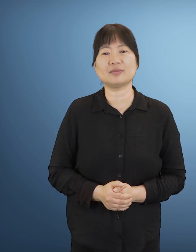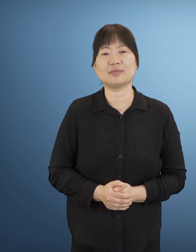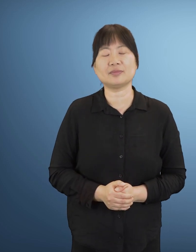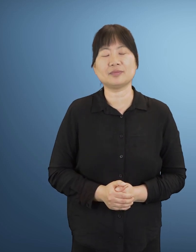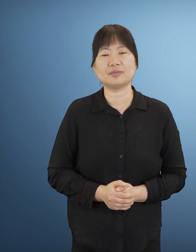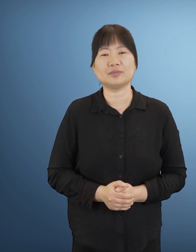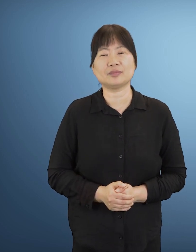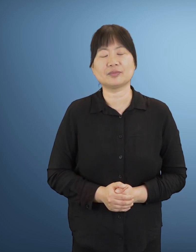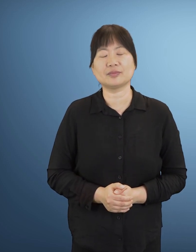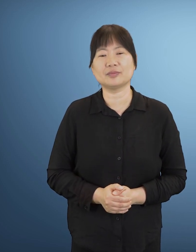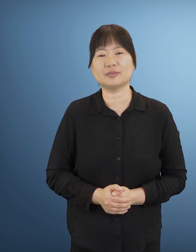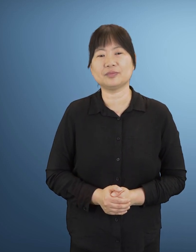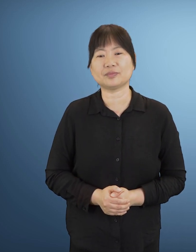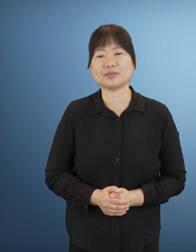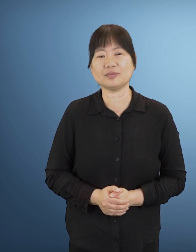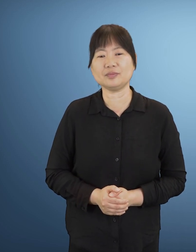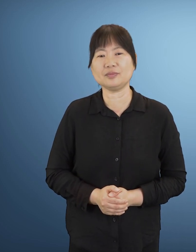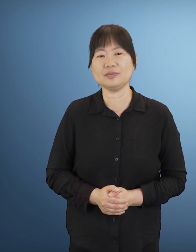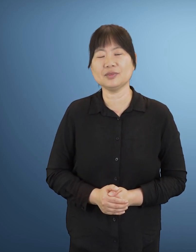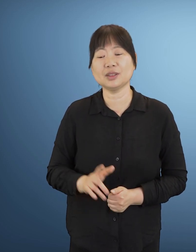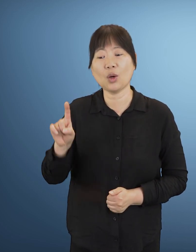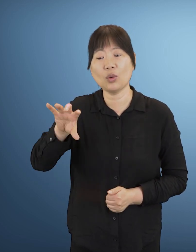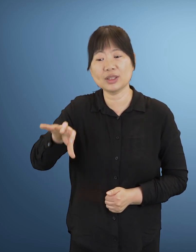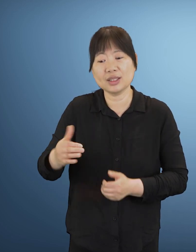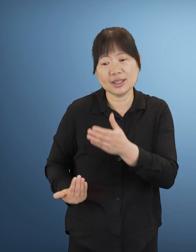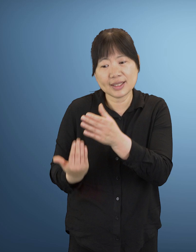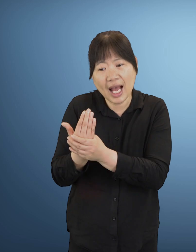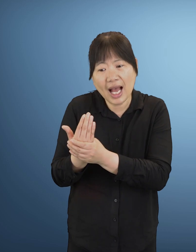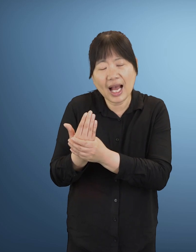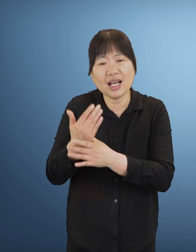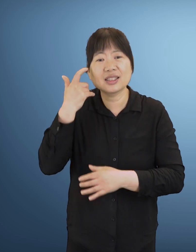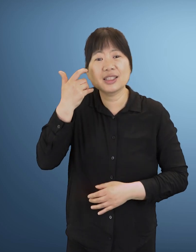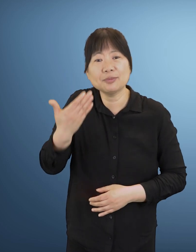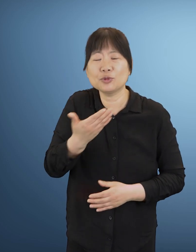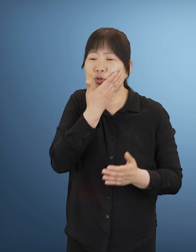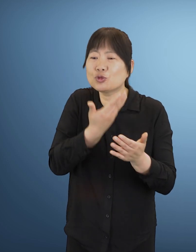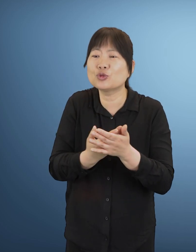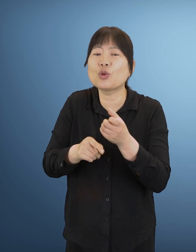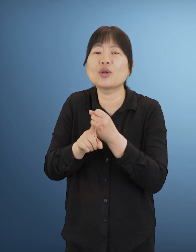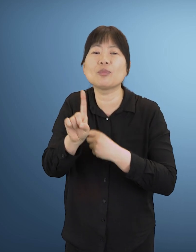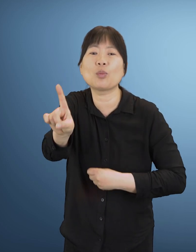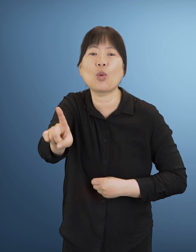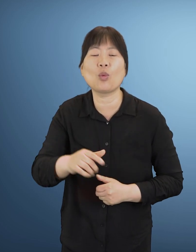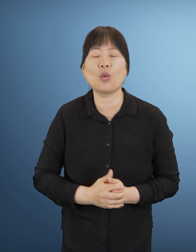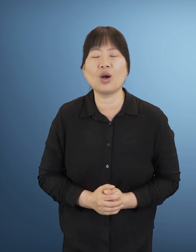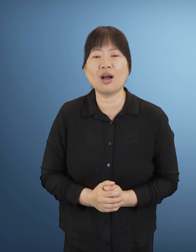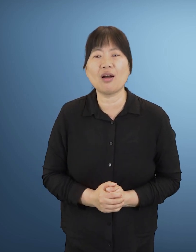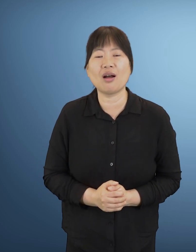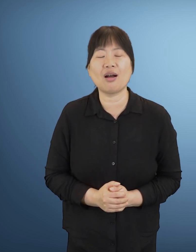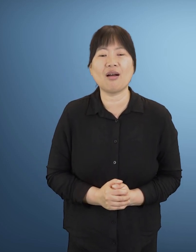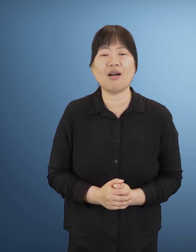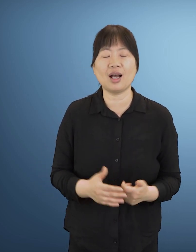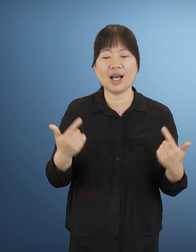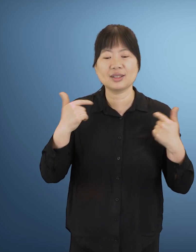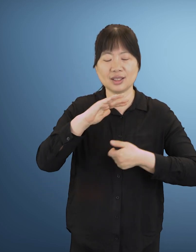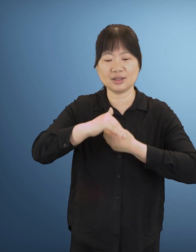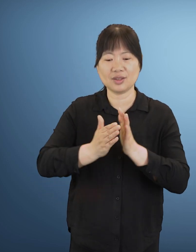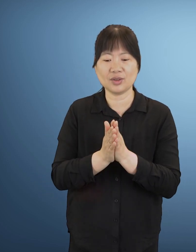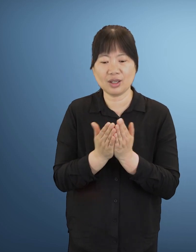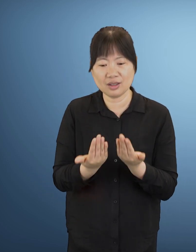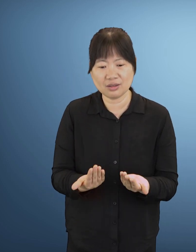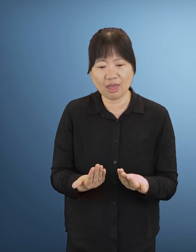그러면 어디서 났느냐라는 이 질문이 왜 중요하냐 하면, 항상